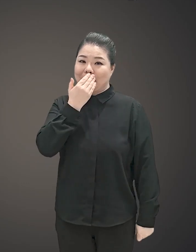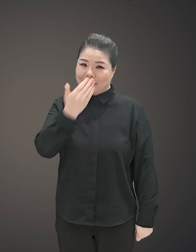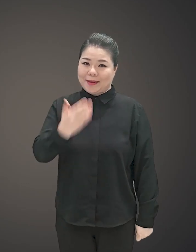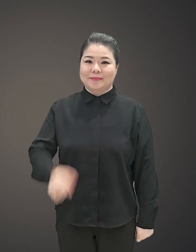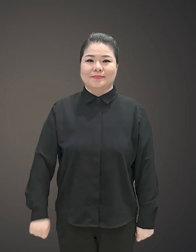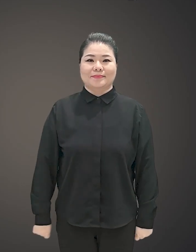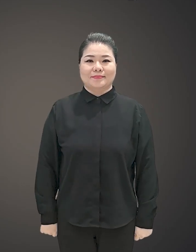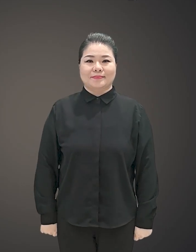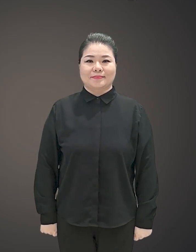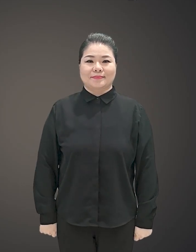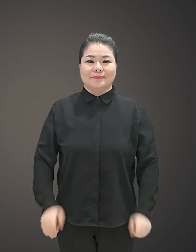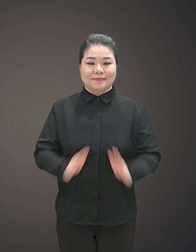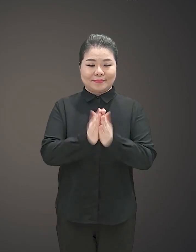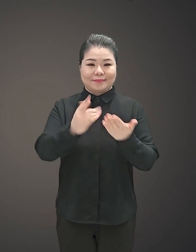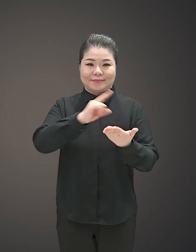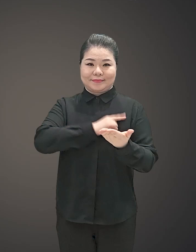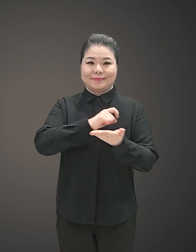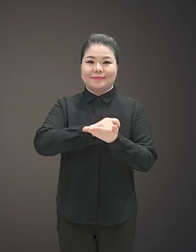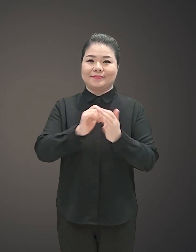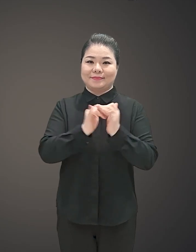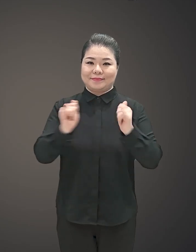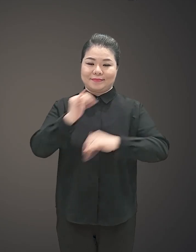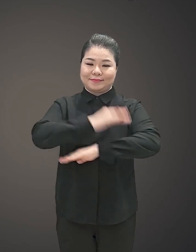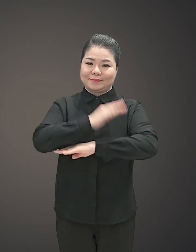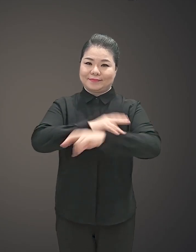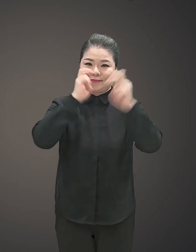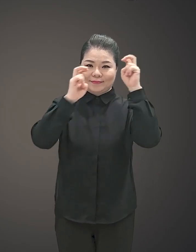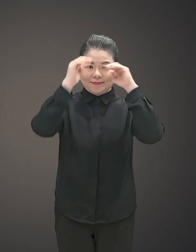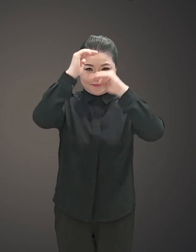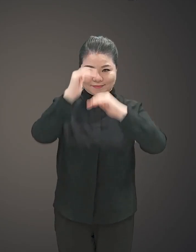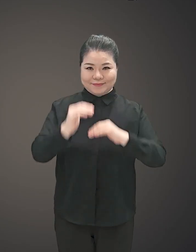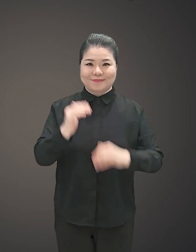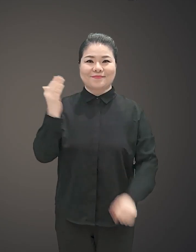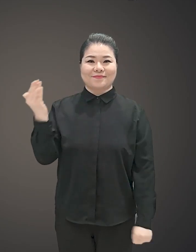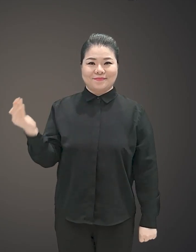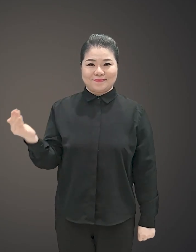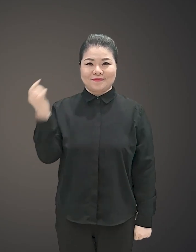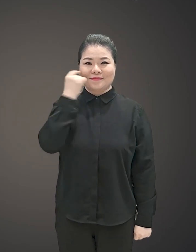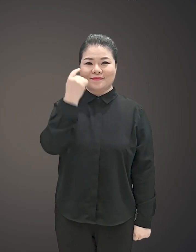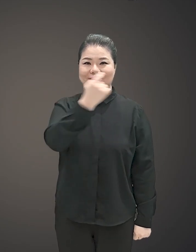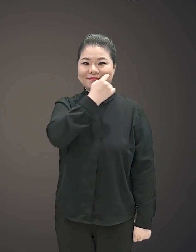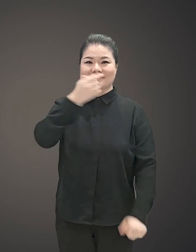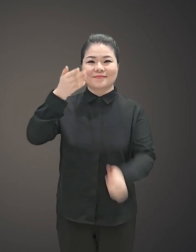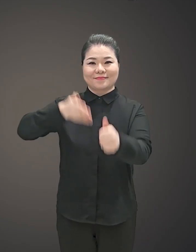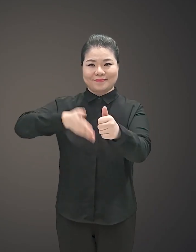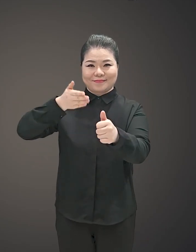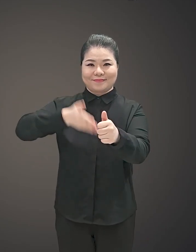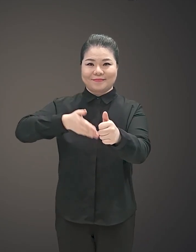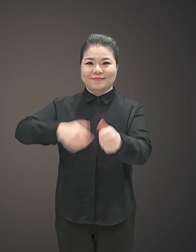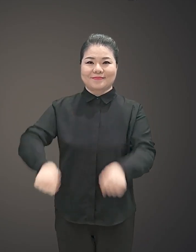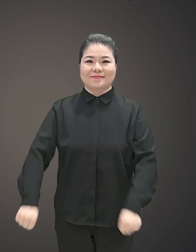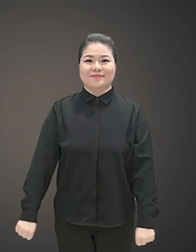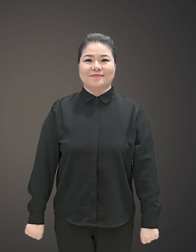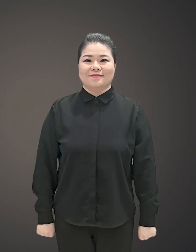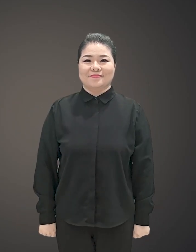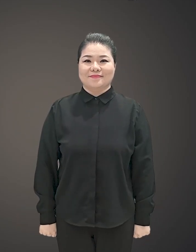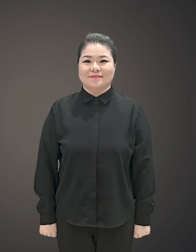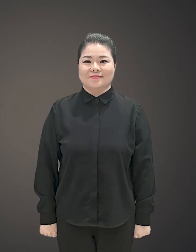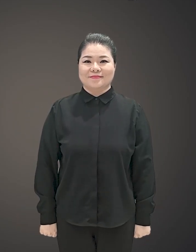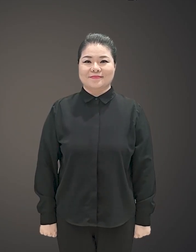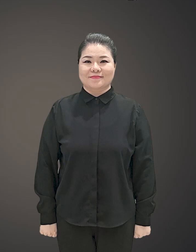습득할 수 있습니다. 도서명 진상고객 갑시가 등장했다. 저자